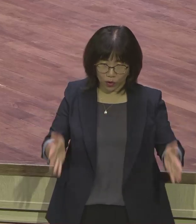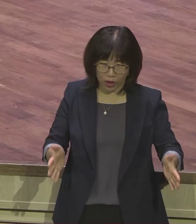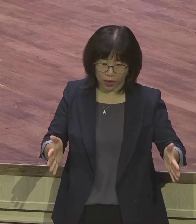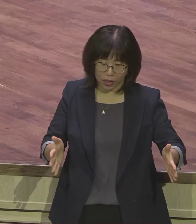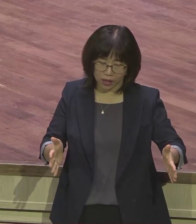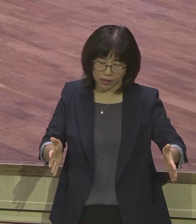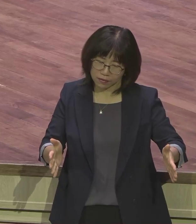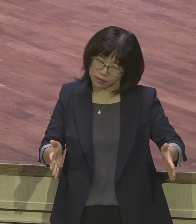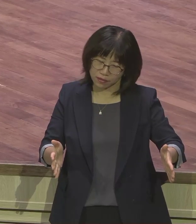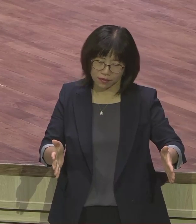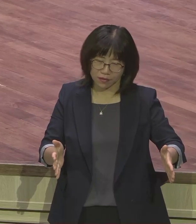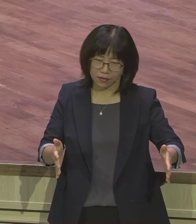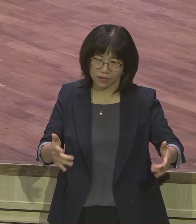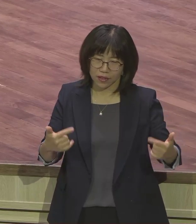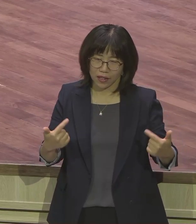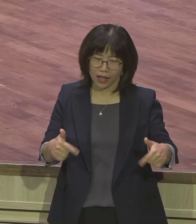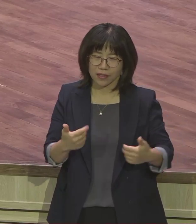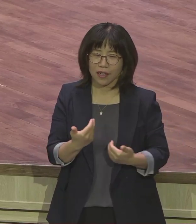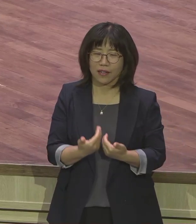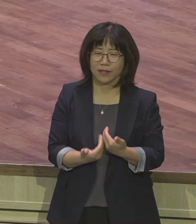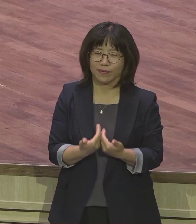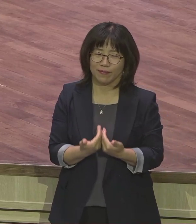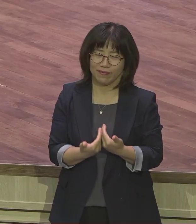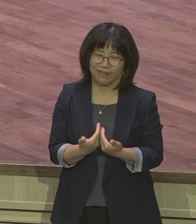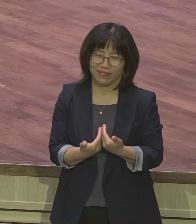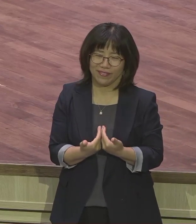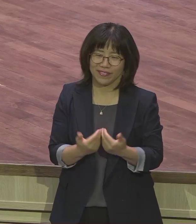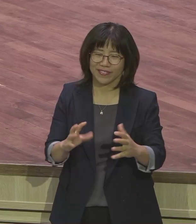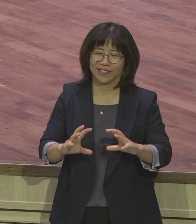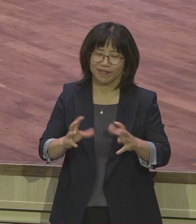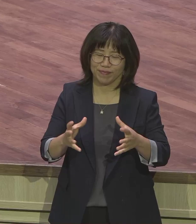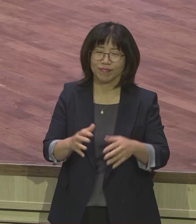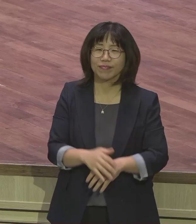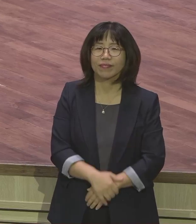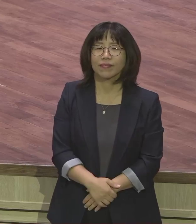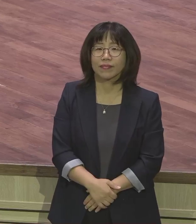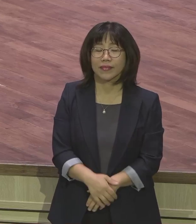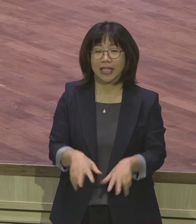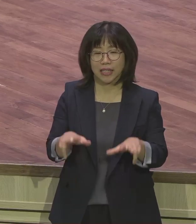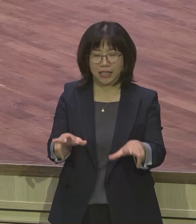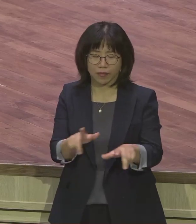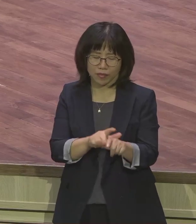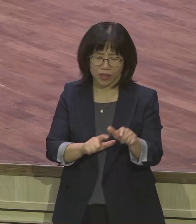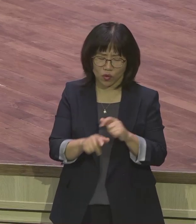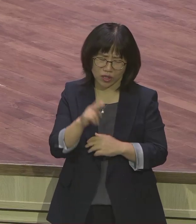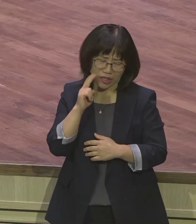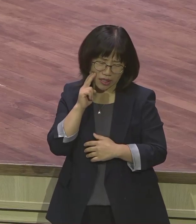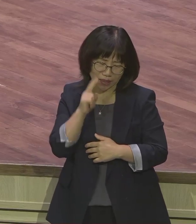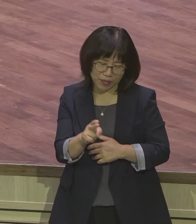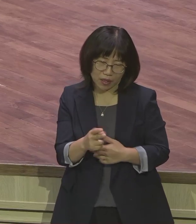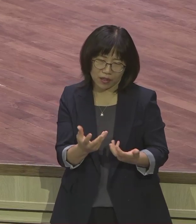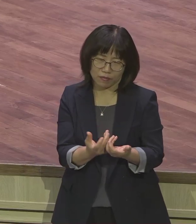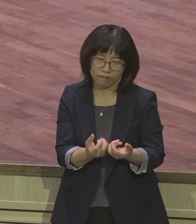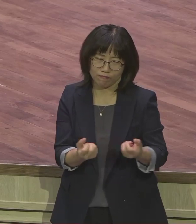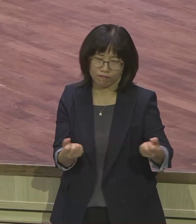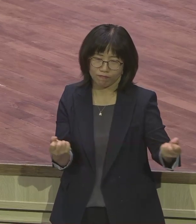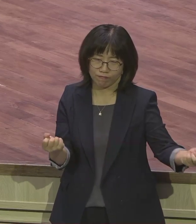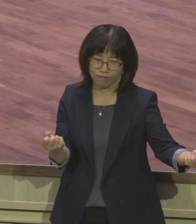좋았던 적이 별로 없습니다. 현재는 더 심각한 그런